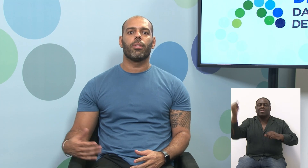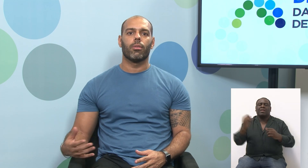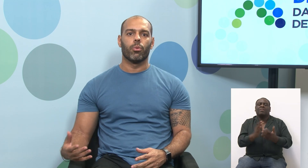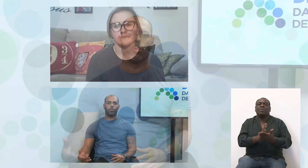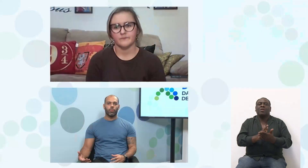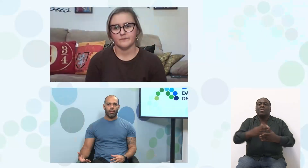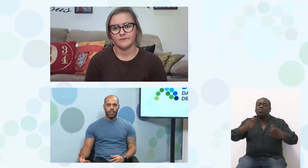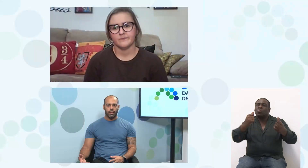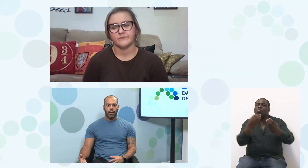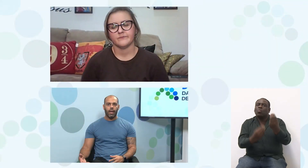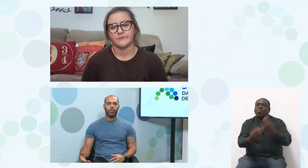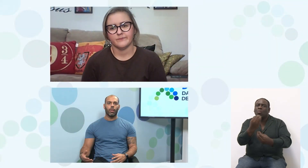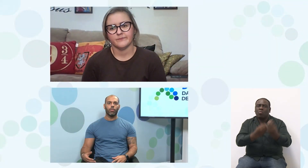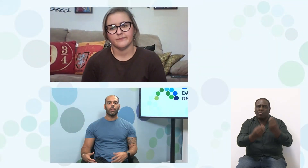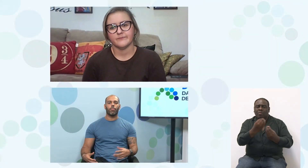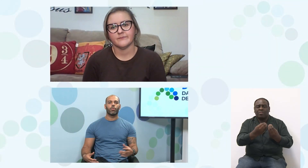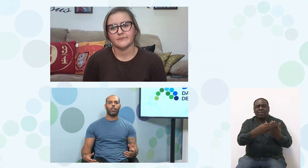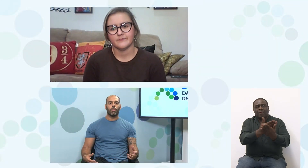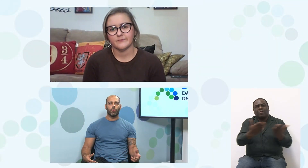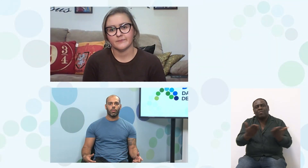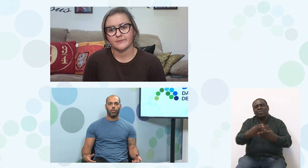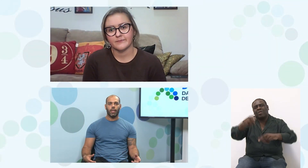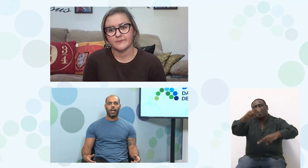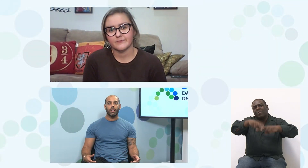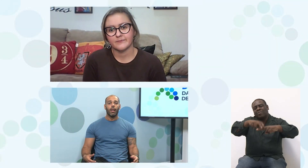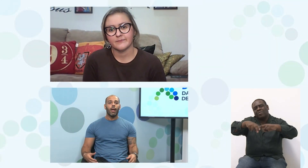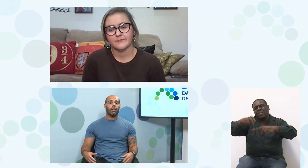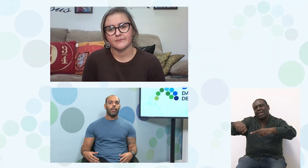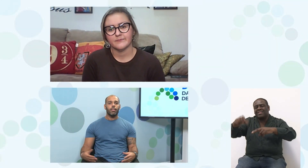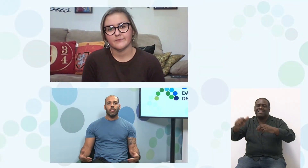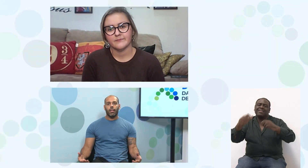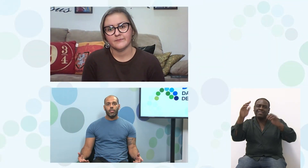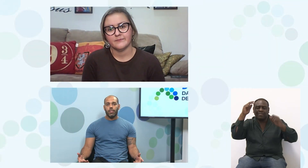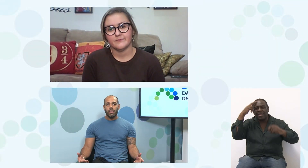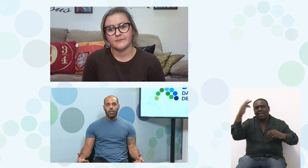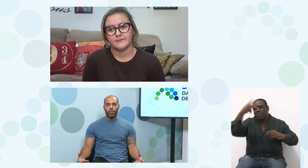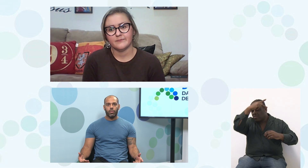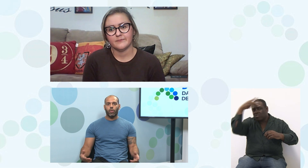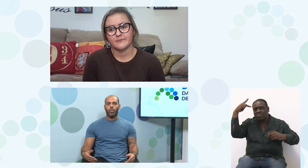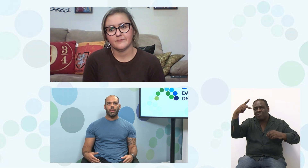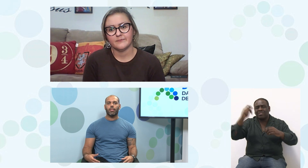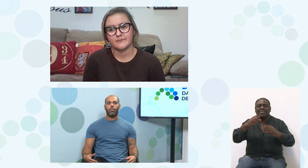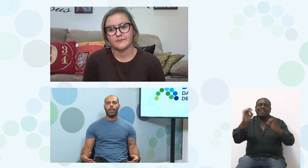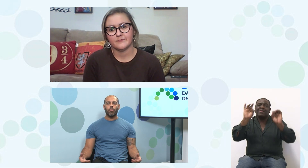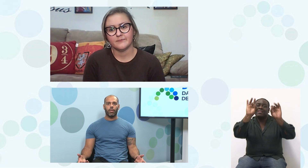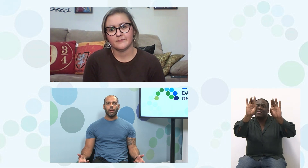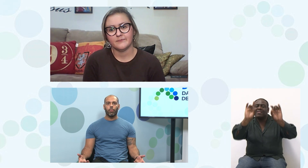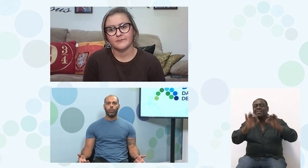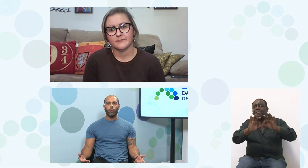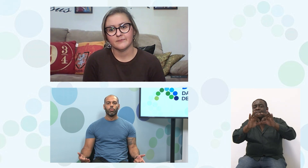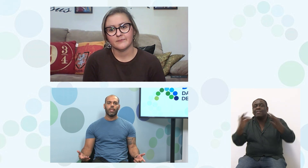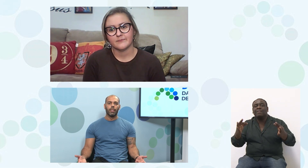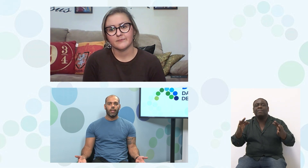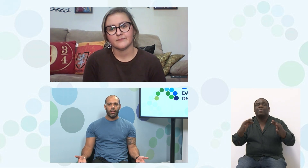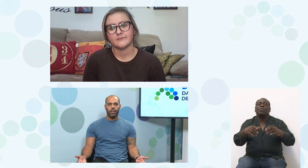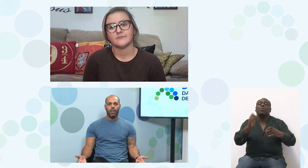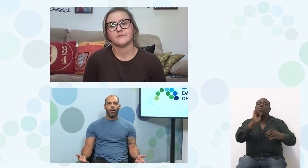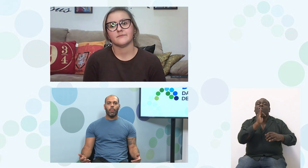onde esse surdo está sentado, de onde essa pessoa está posicionada, até estratégias simples de começar a trabalhar, por exemplo, um tangram